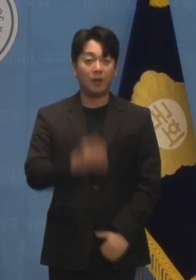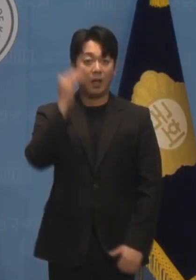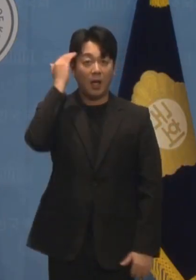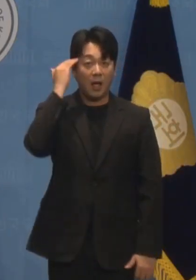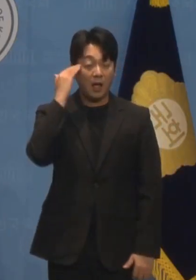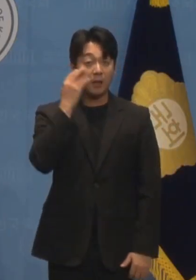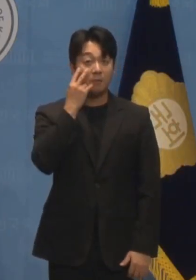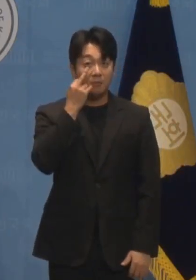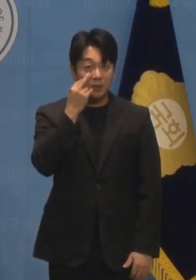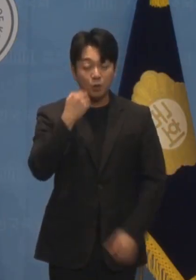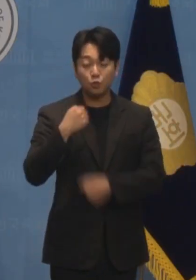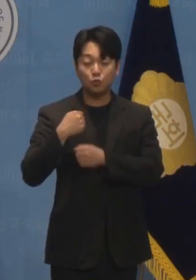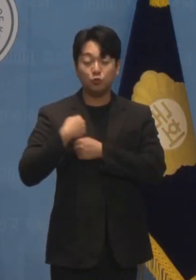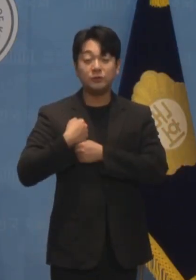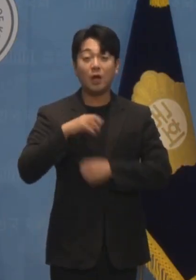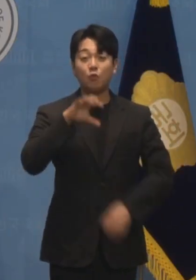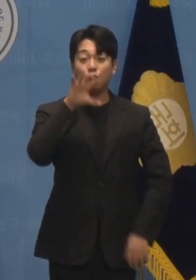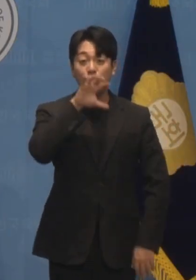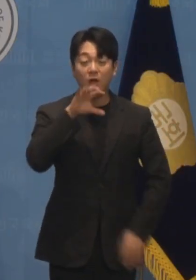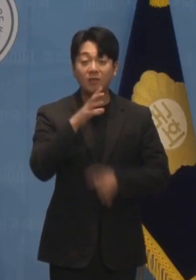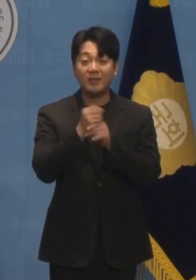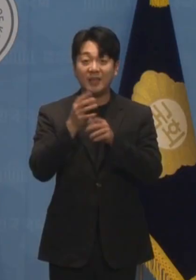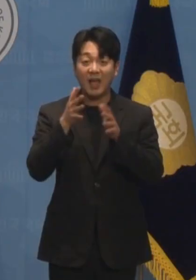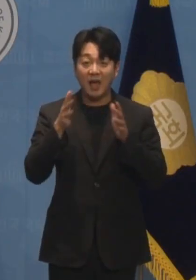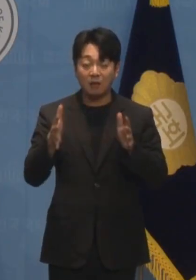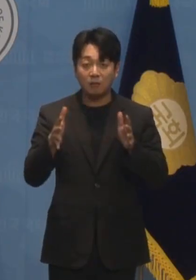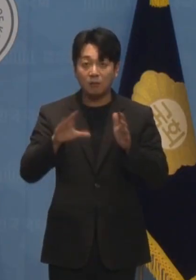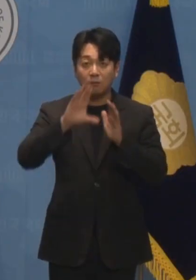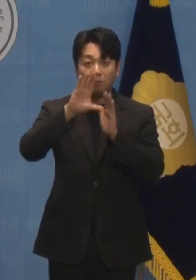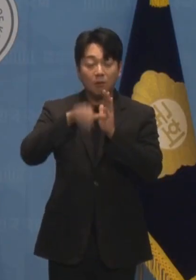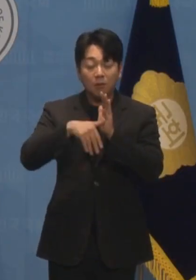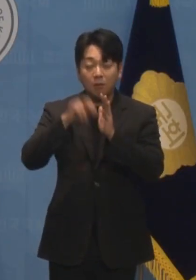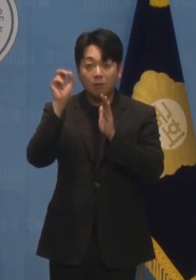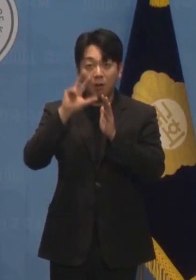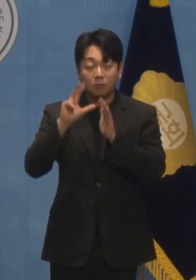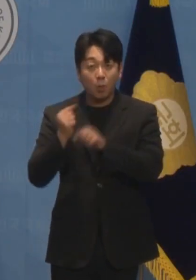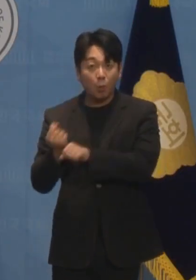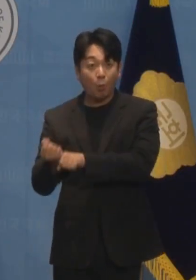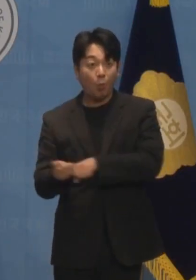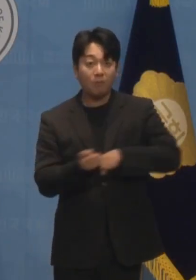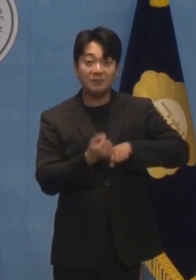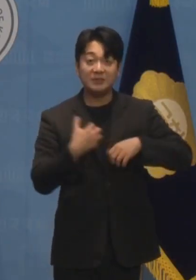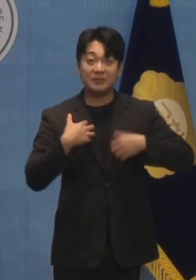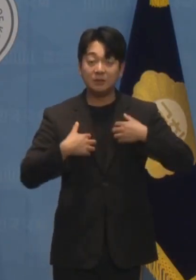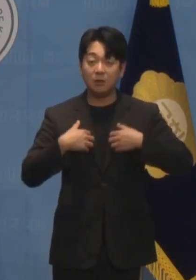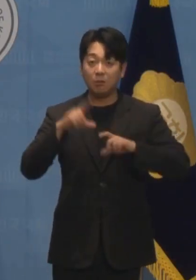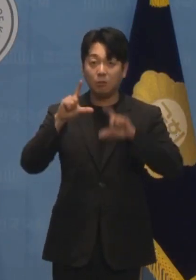기간 동안 적절하지 않은 시각에 골프를 친 정황도 드러났습니다.